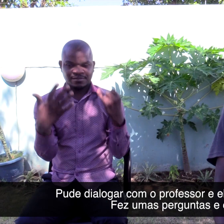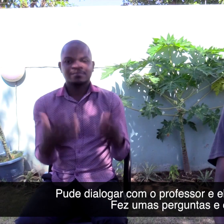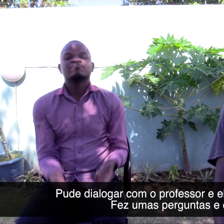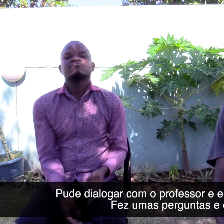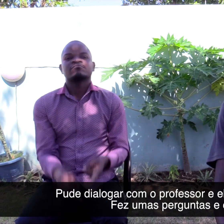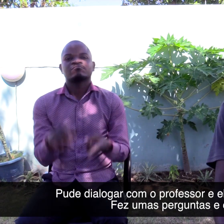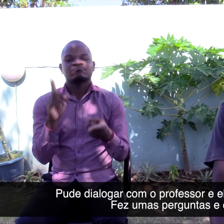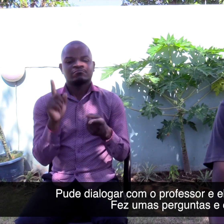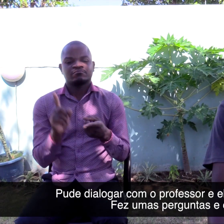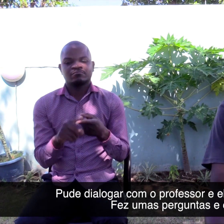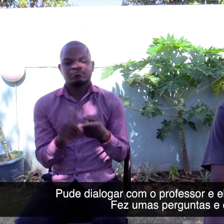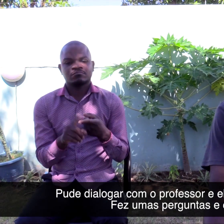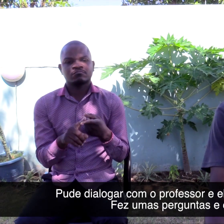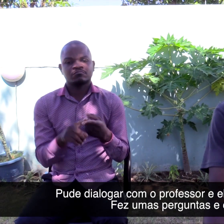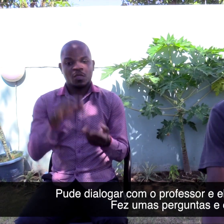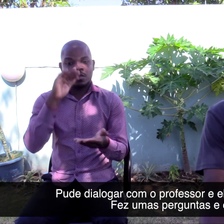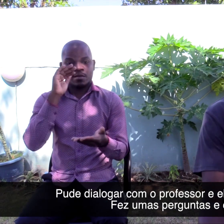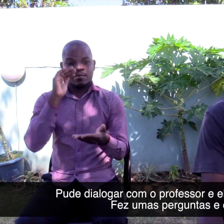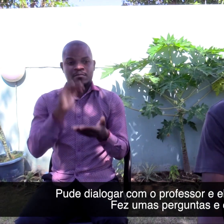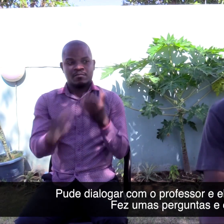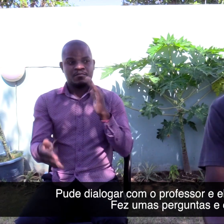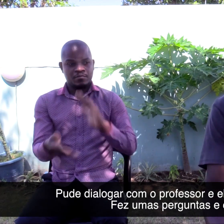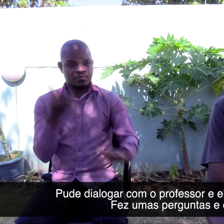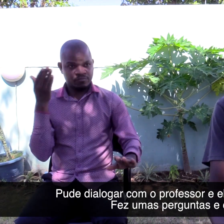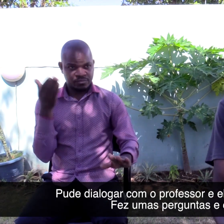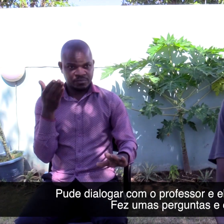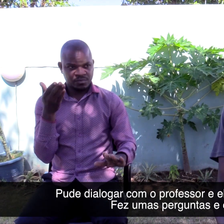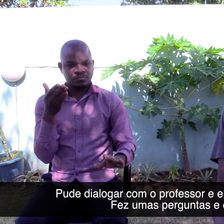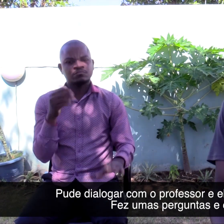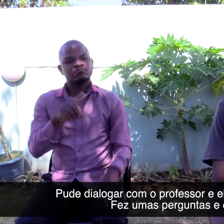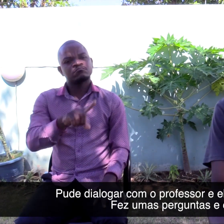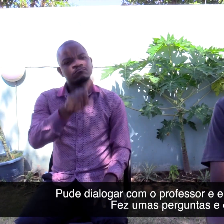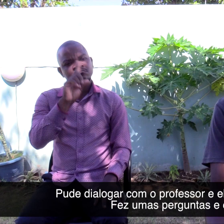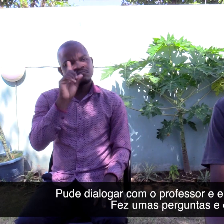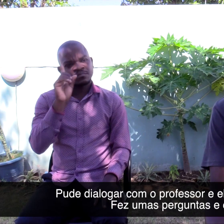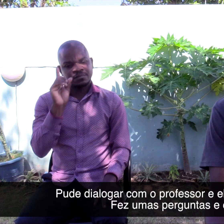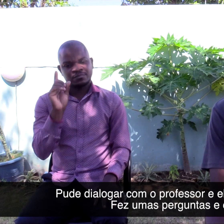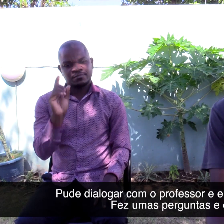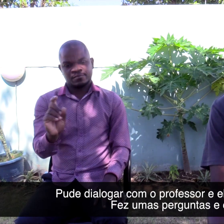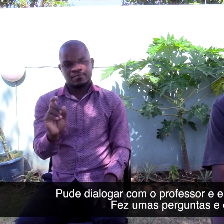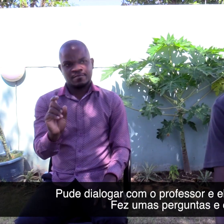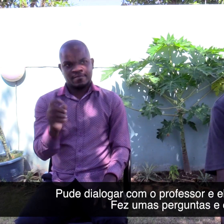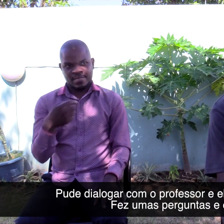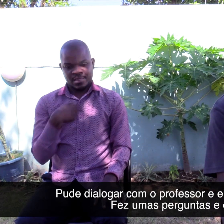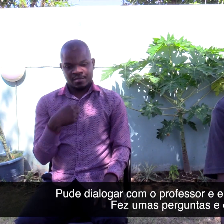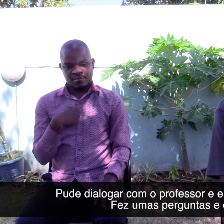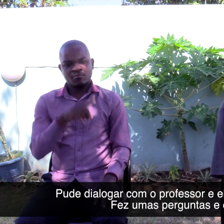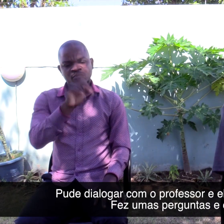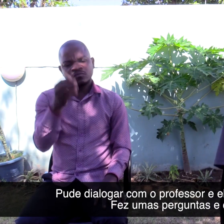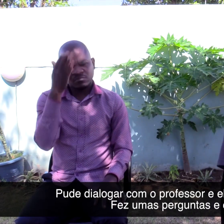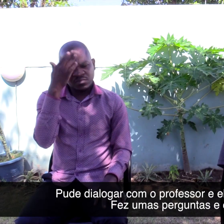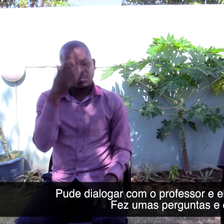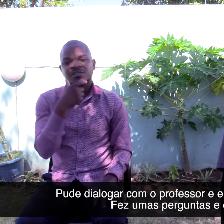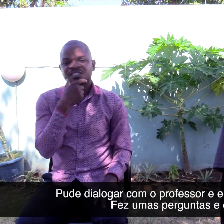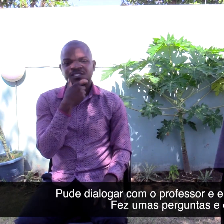Então, o professor perguntou se eu sabia falar